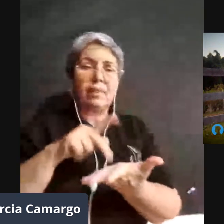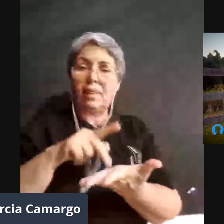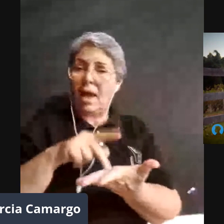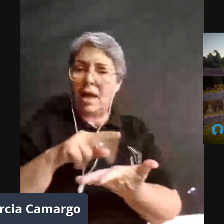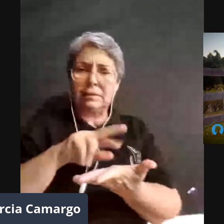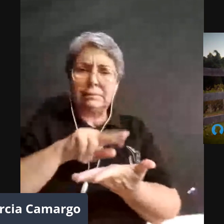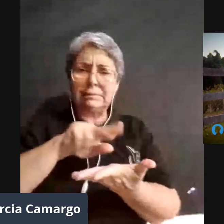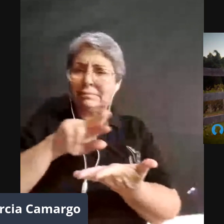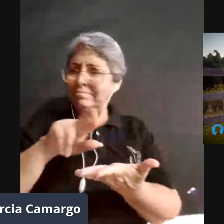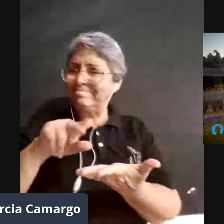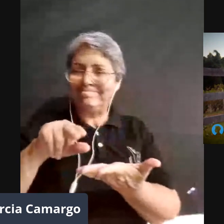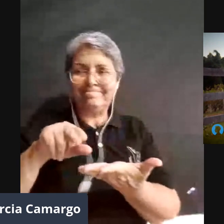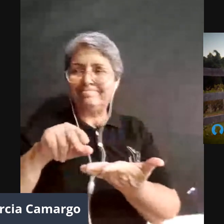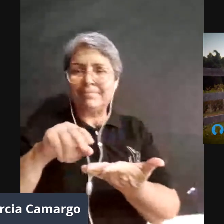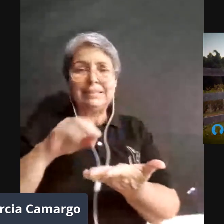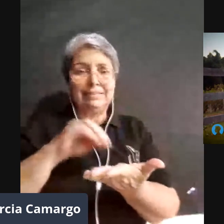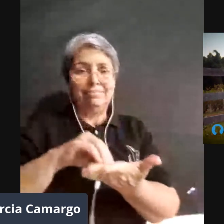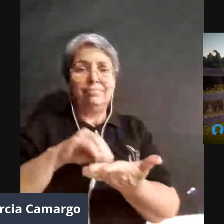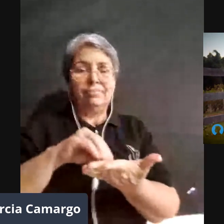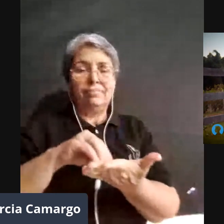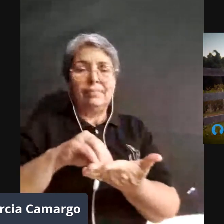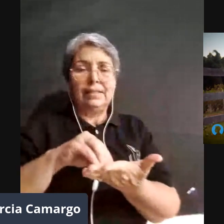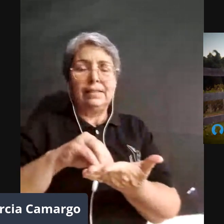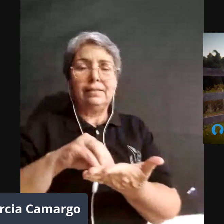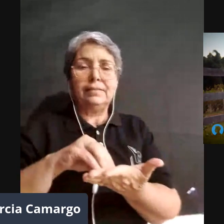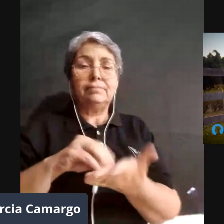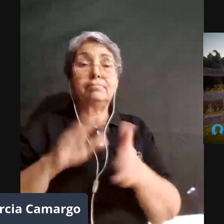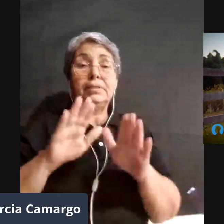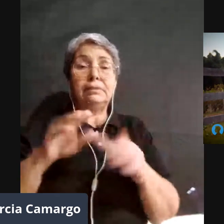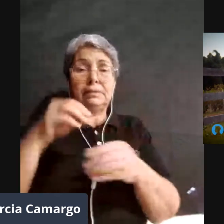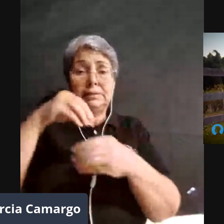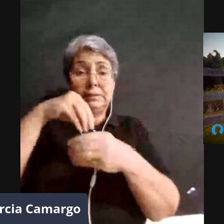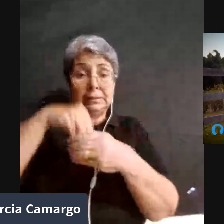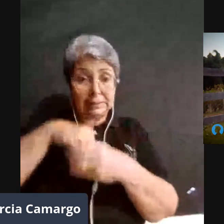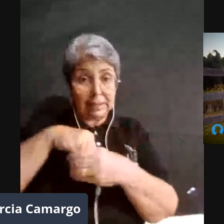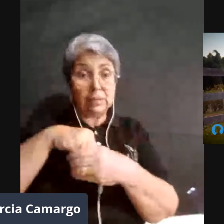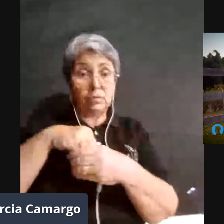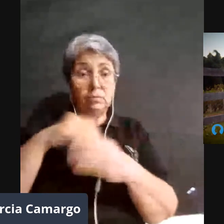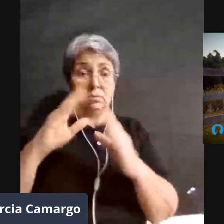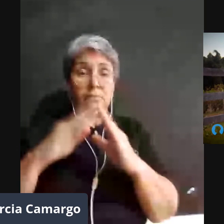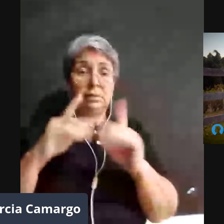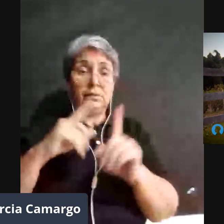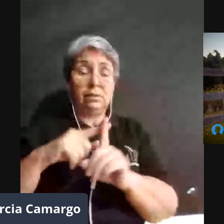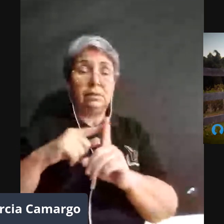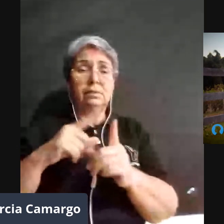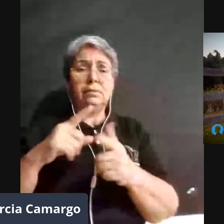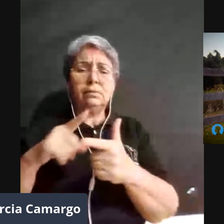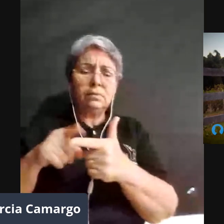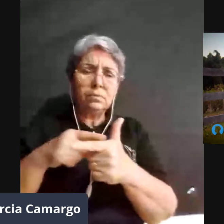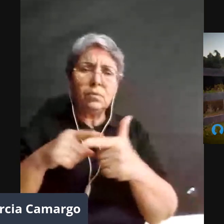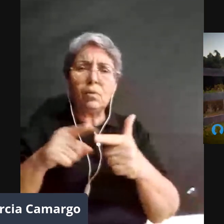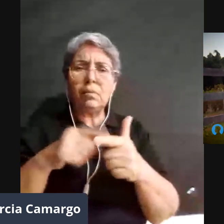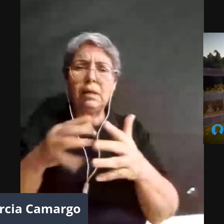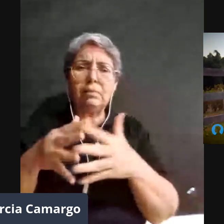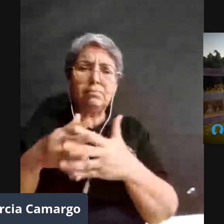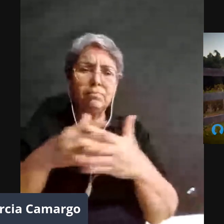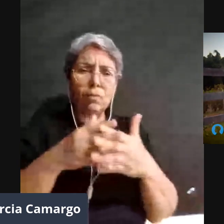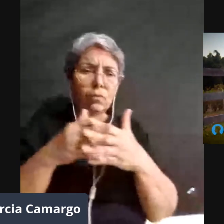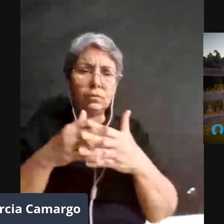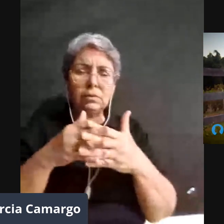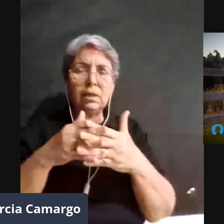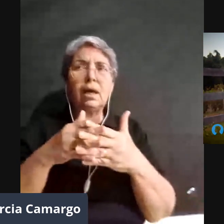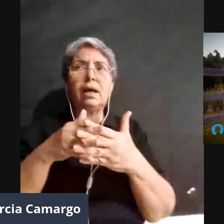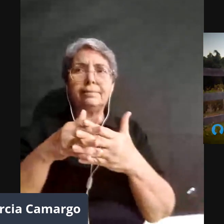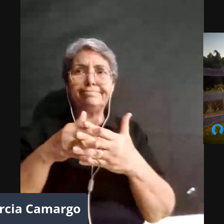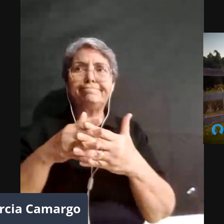Mesmo com oposição dentro da própria estrutura eclesiástica, a consciência adventista ainda vai reconhecer o testemunho